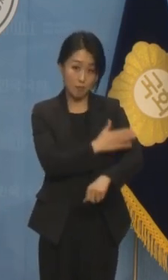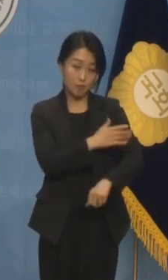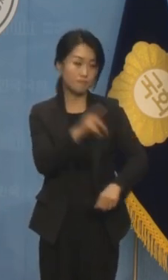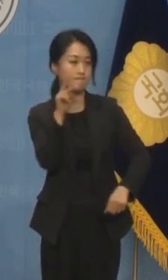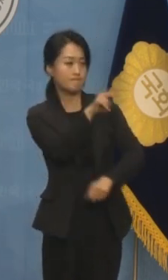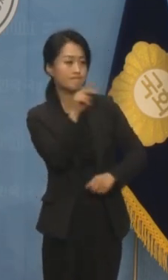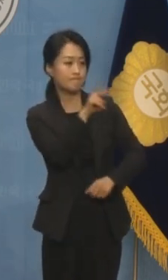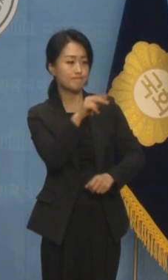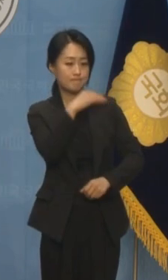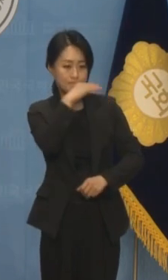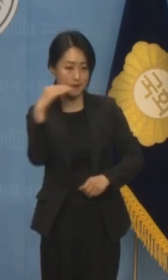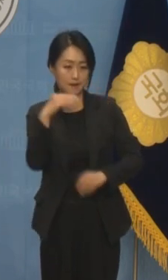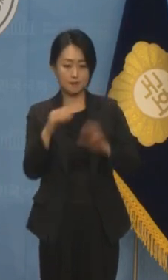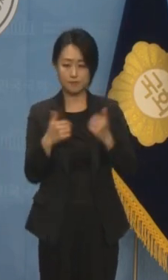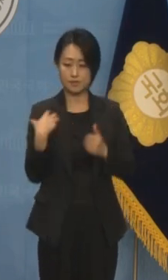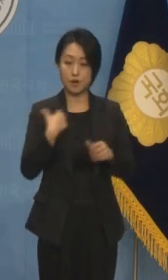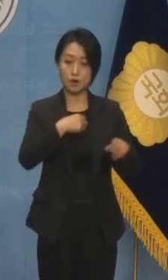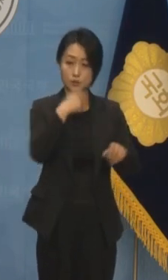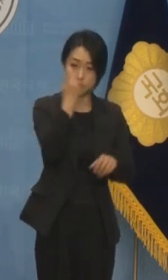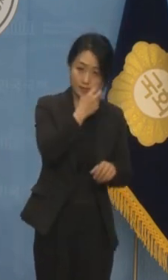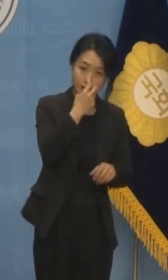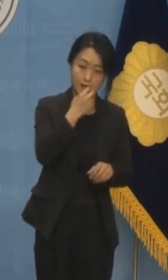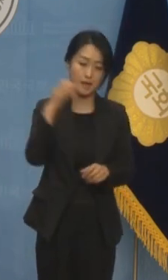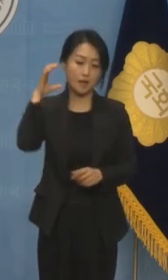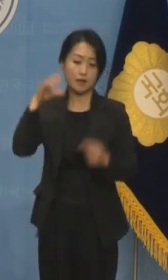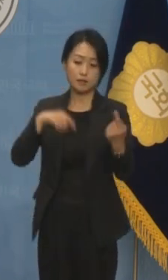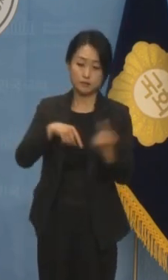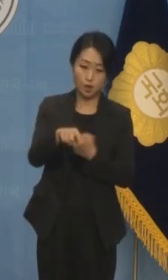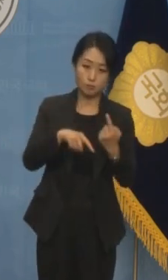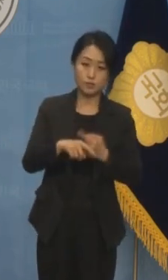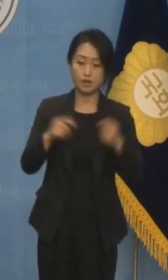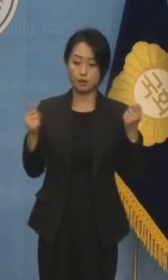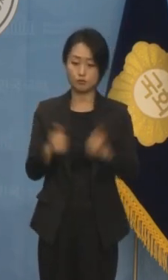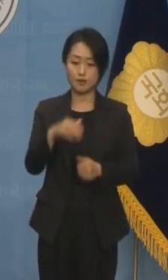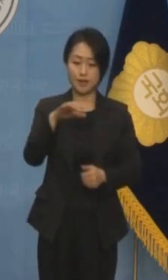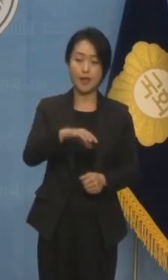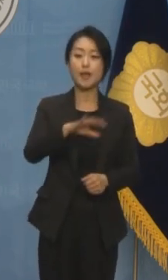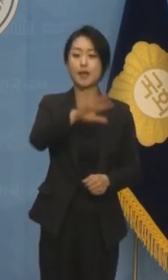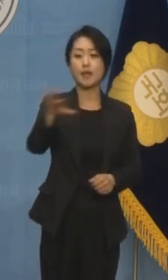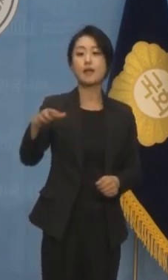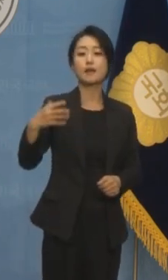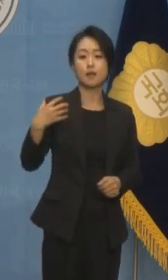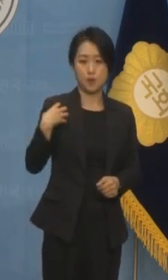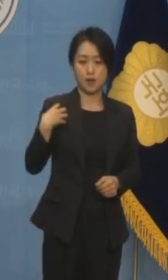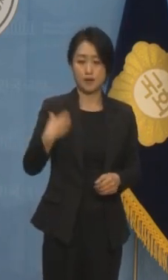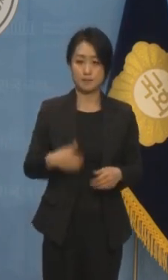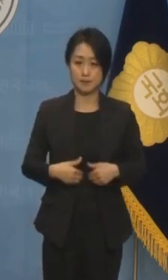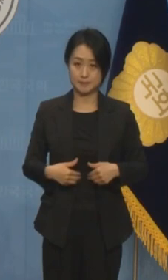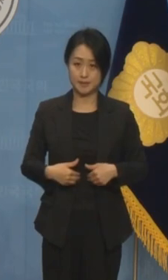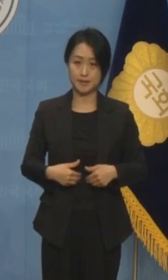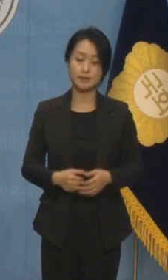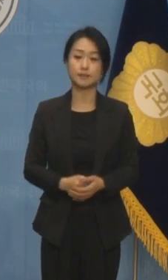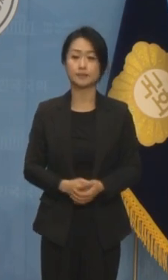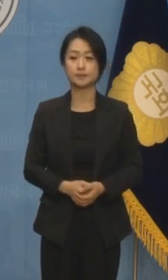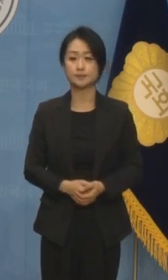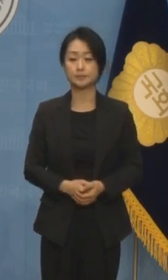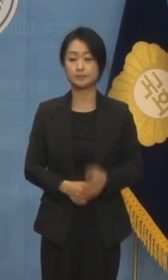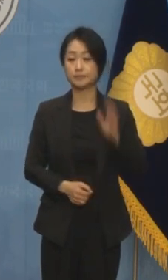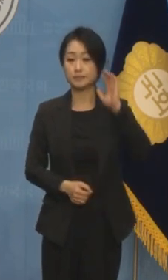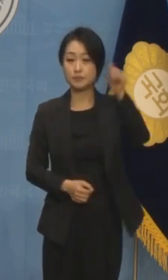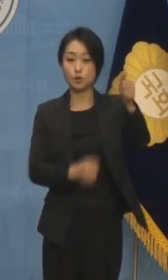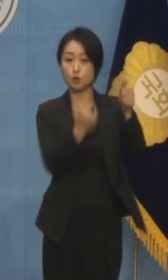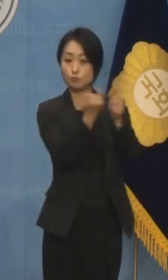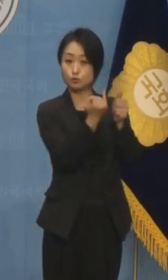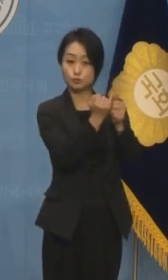위한 국정조사와 청문회, 모두 국회의 역할이자 책임입니다. 대통령